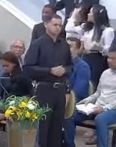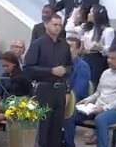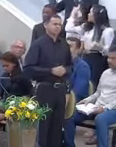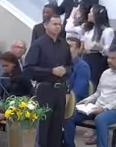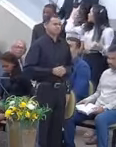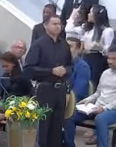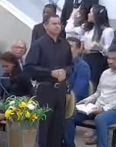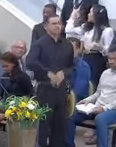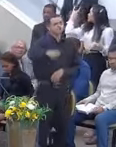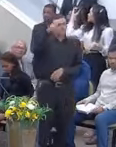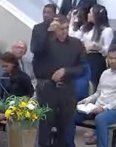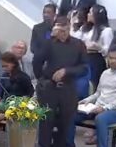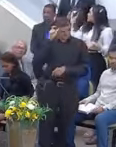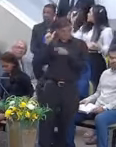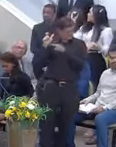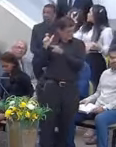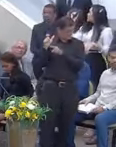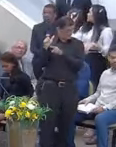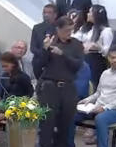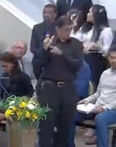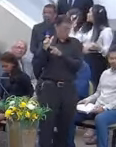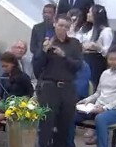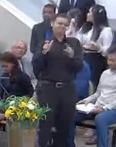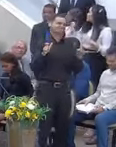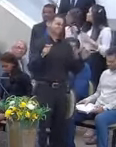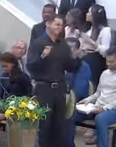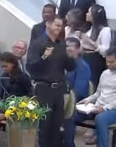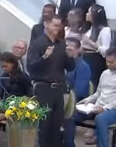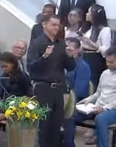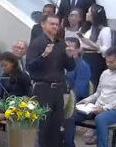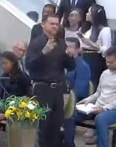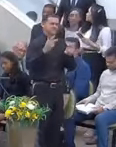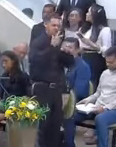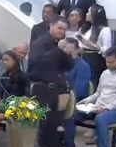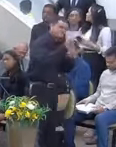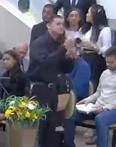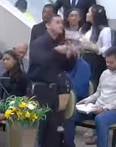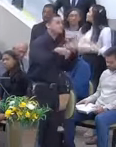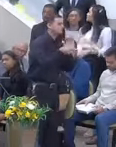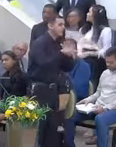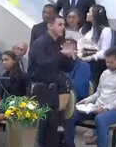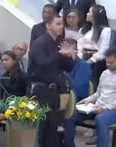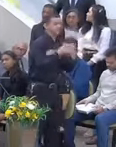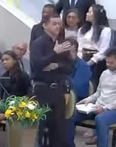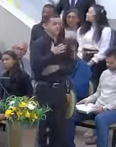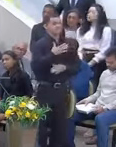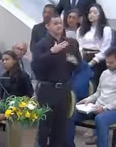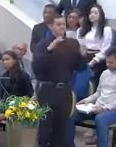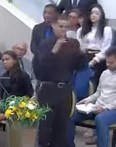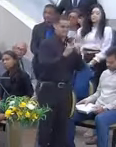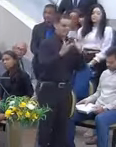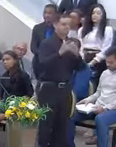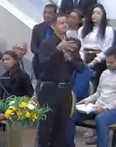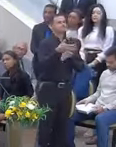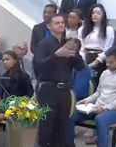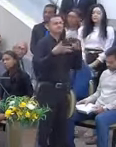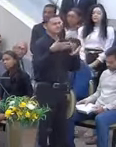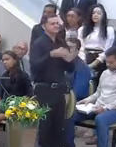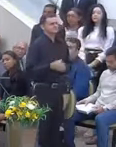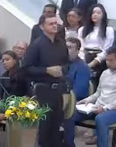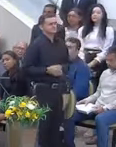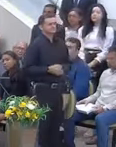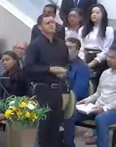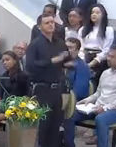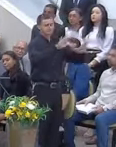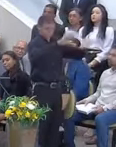As portas do inferno não prevalecerão contra a minha igreja. E olhe para